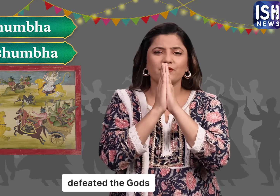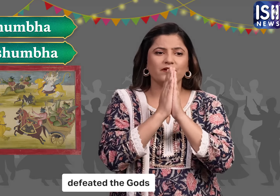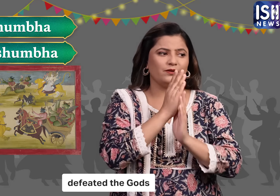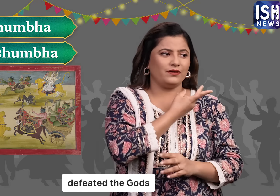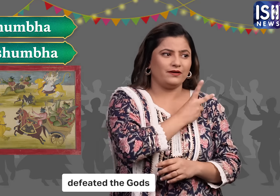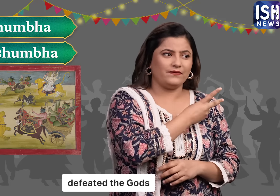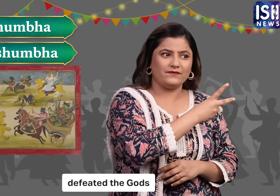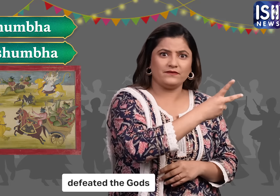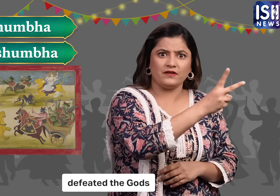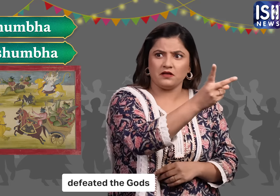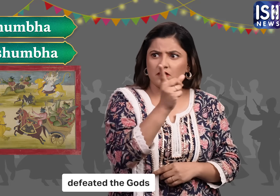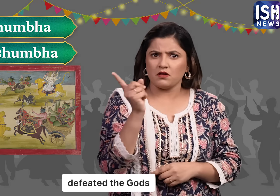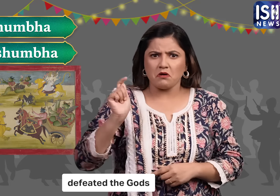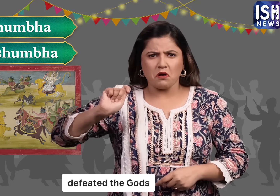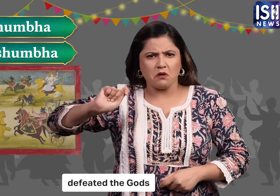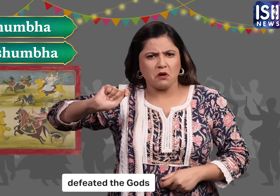देवताओं को हराया